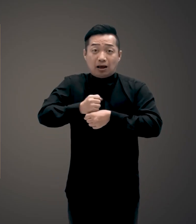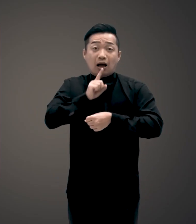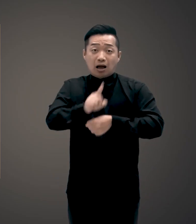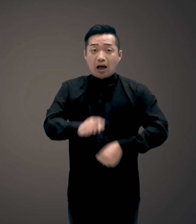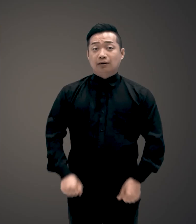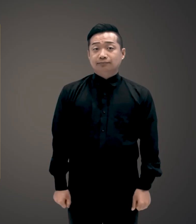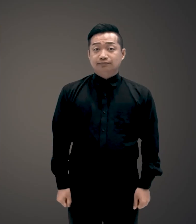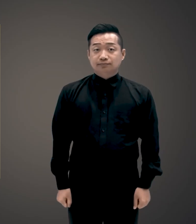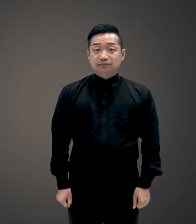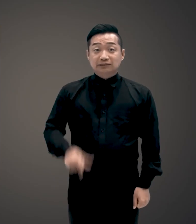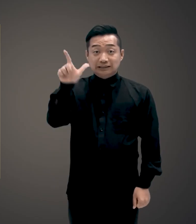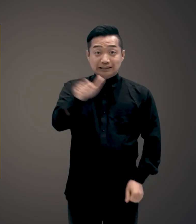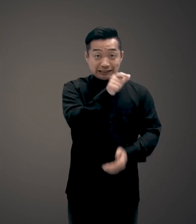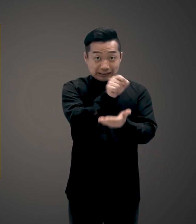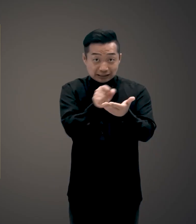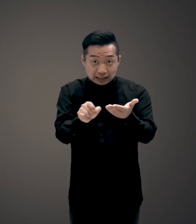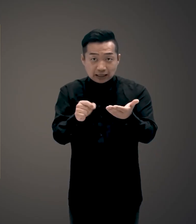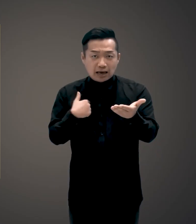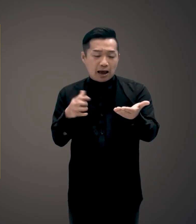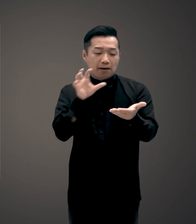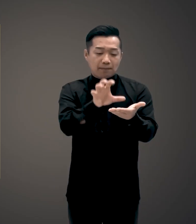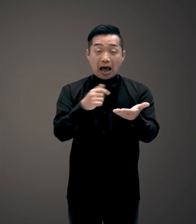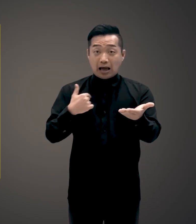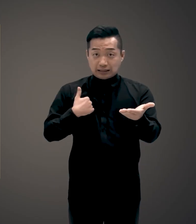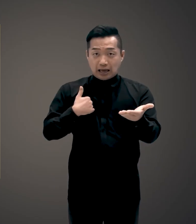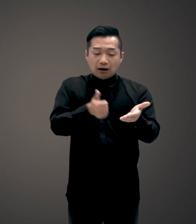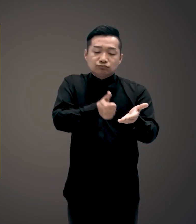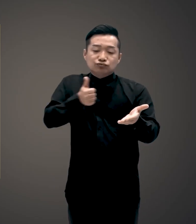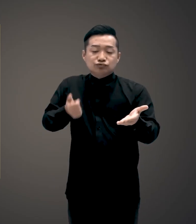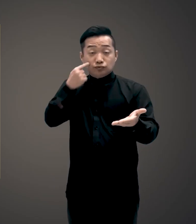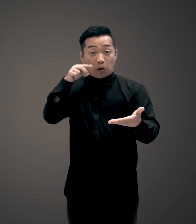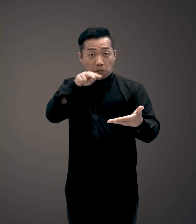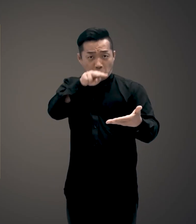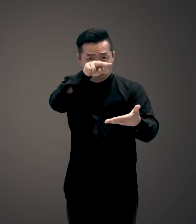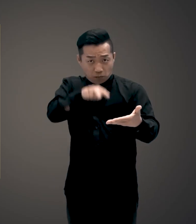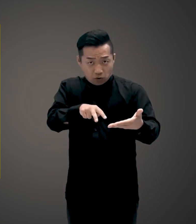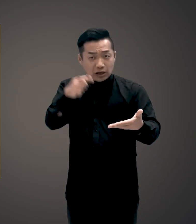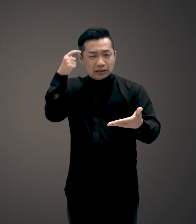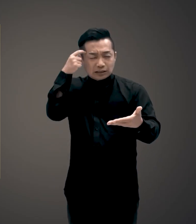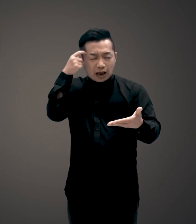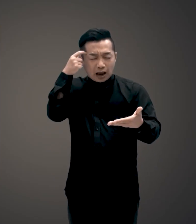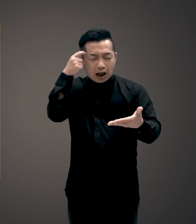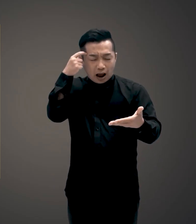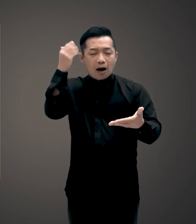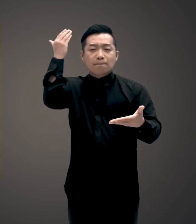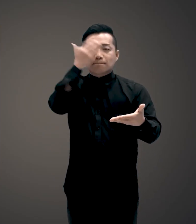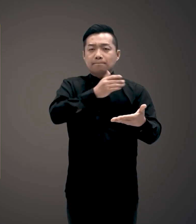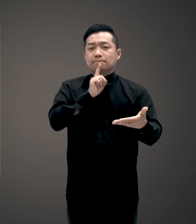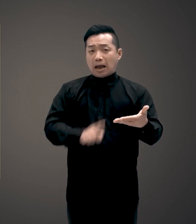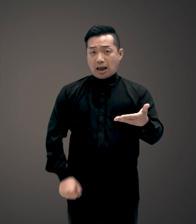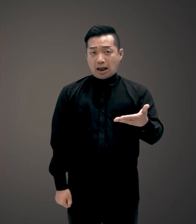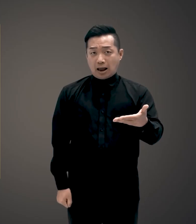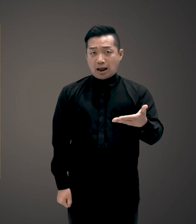거야. 일기 안에 담긴 나를 내가 한 발짝 떨어져 바라보면 생각이 명료해질